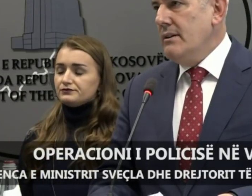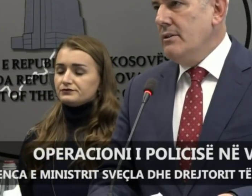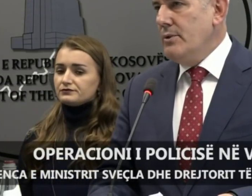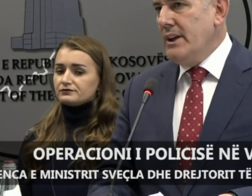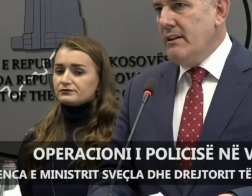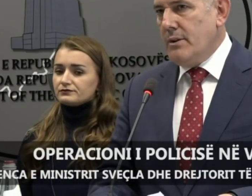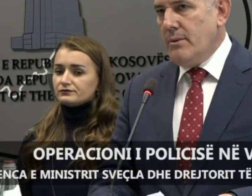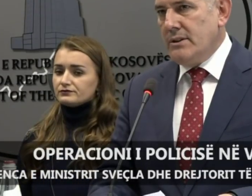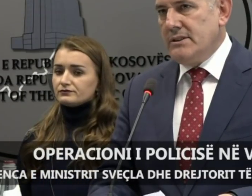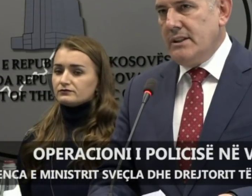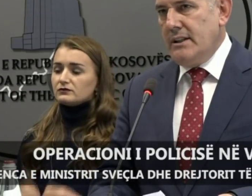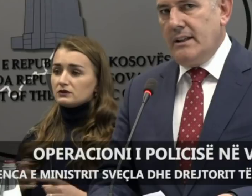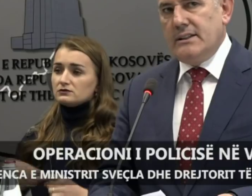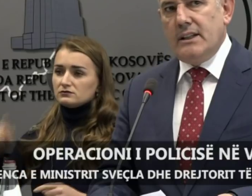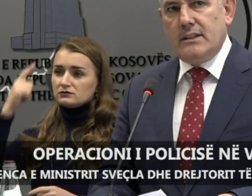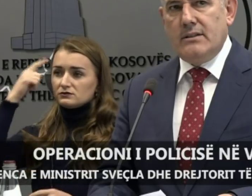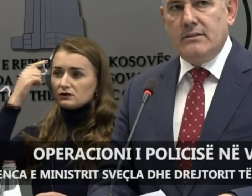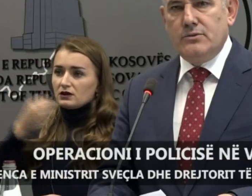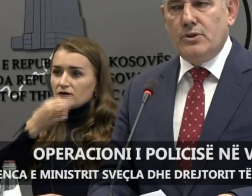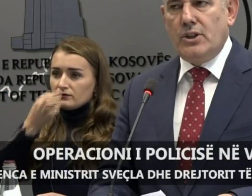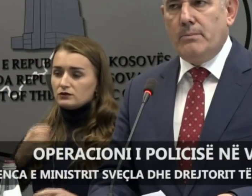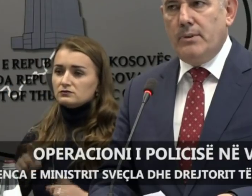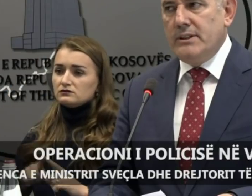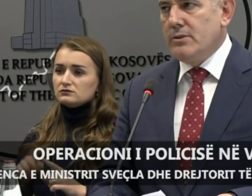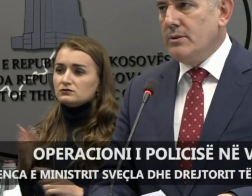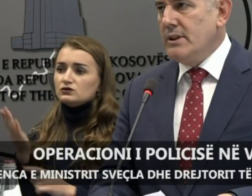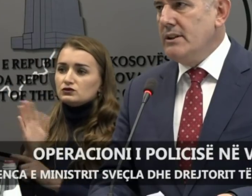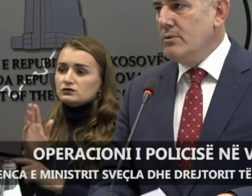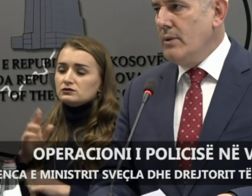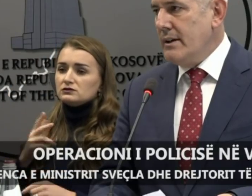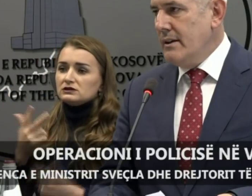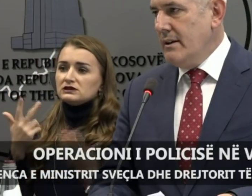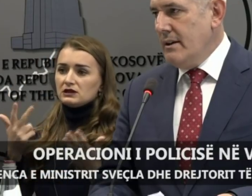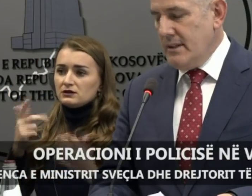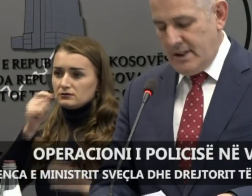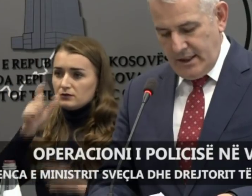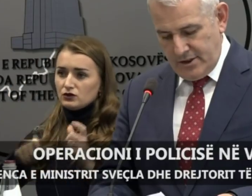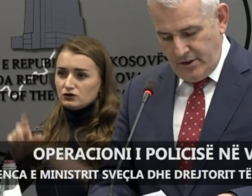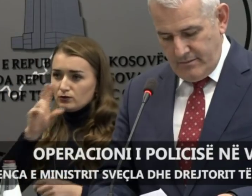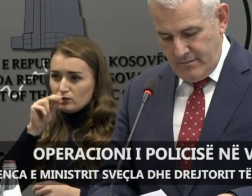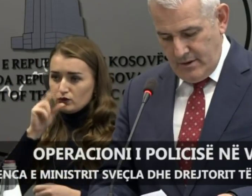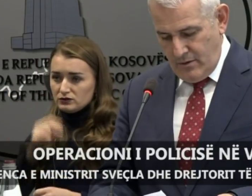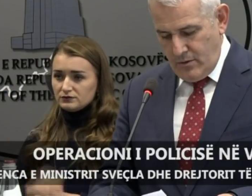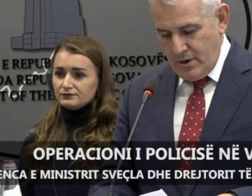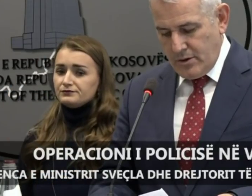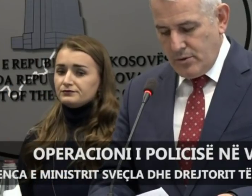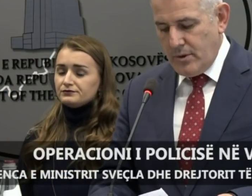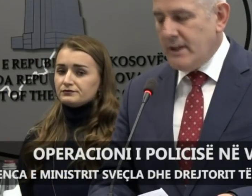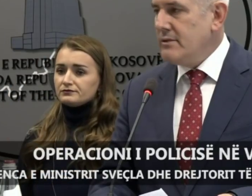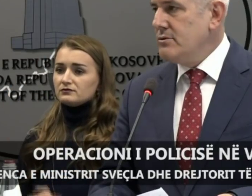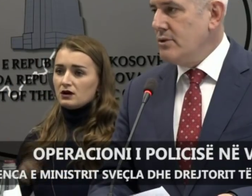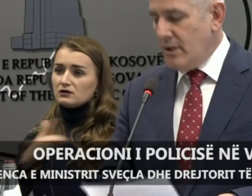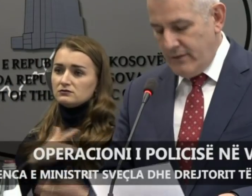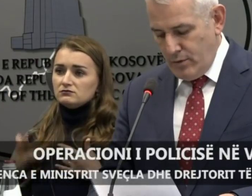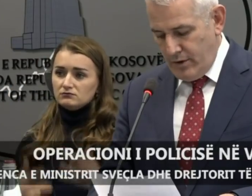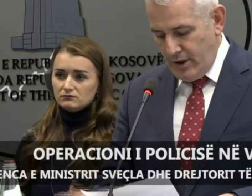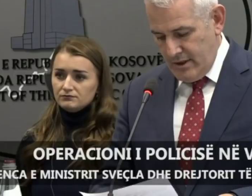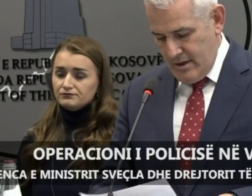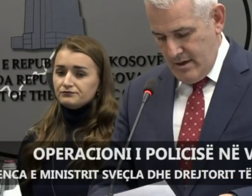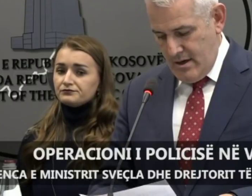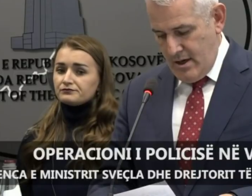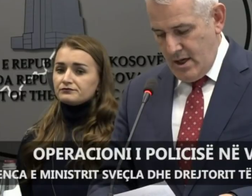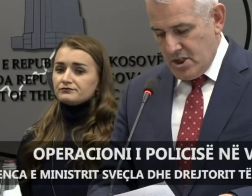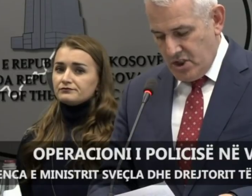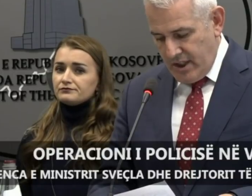Tashmë ju keni informata se janë 8 zyrtarë policor të lënduar në këtë aksion. Unë këtyre zyrtarëve ju